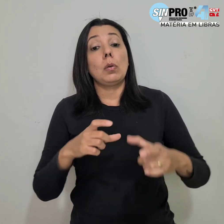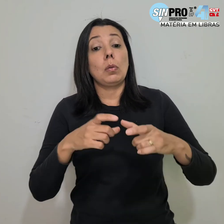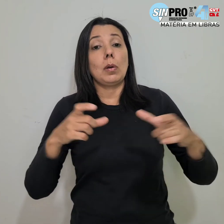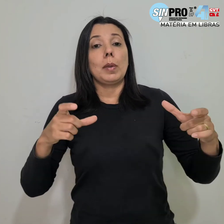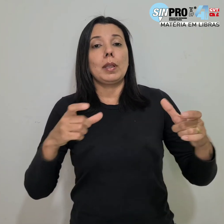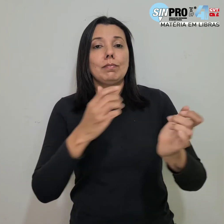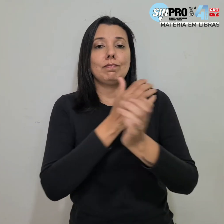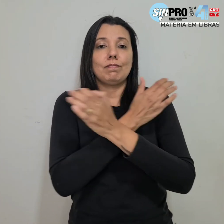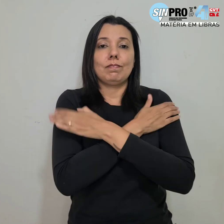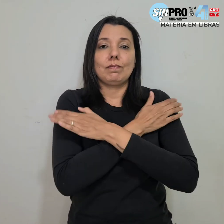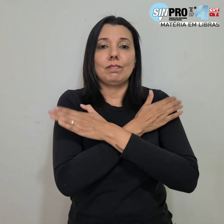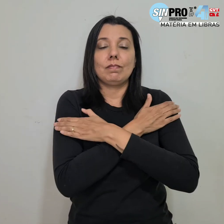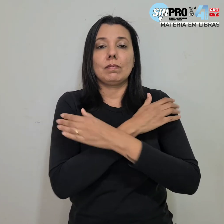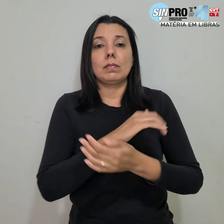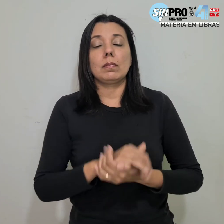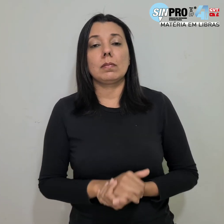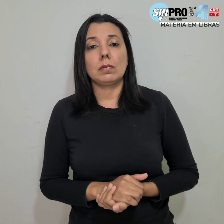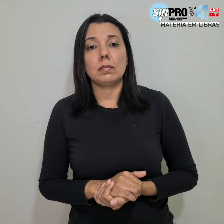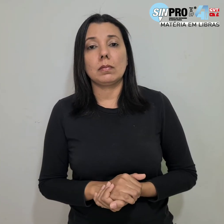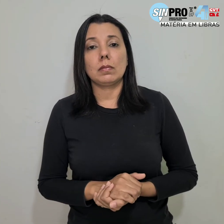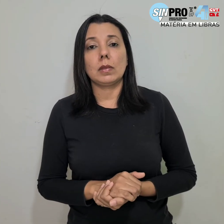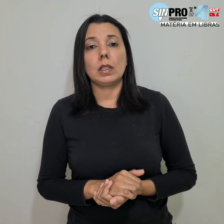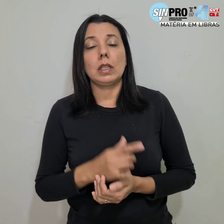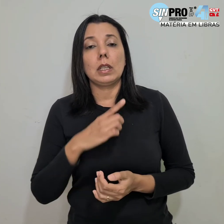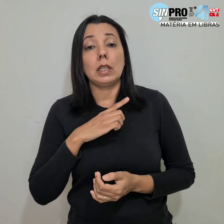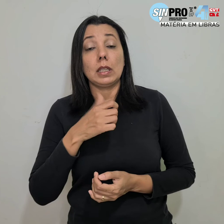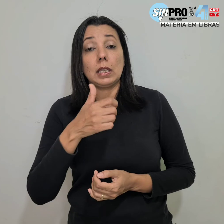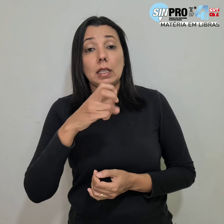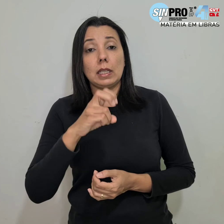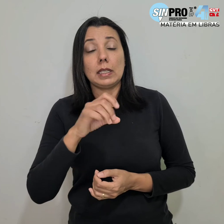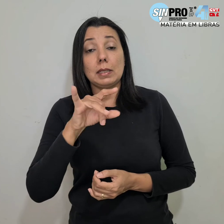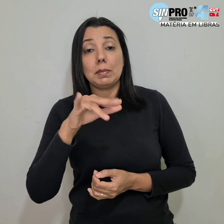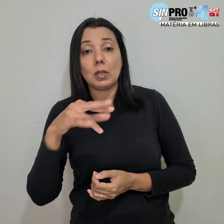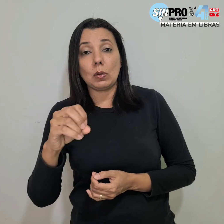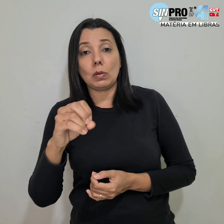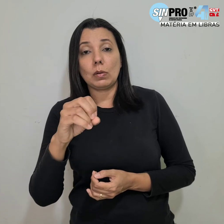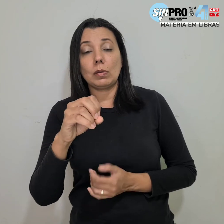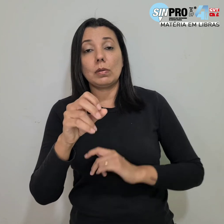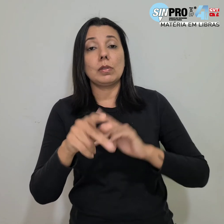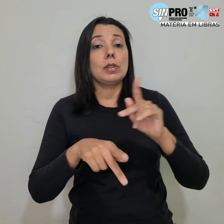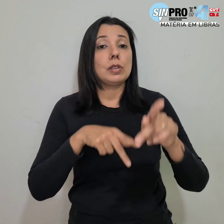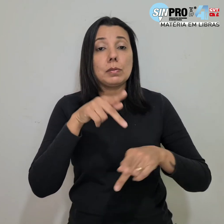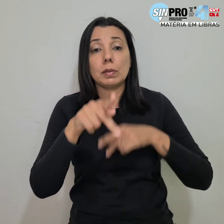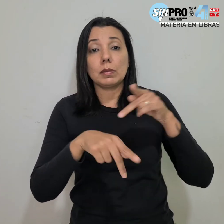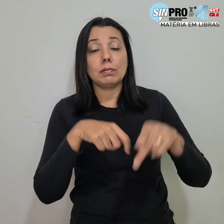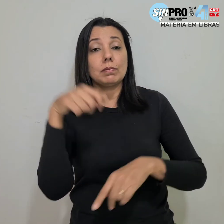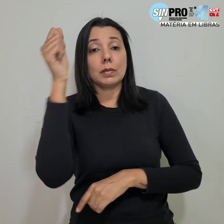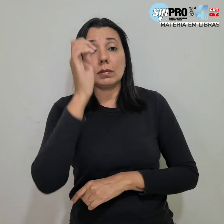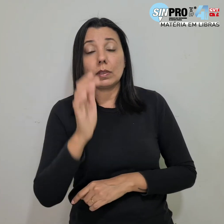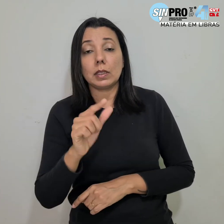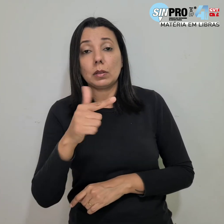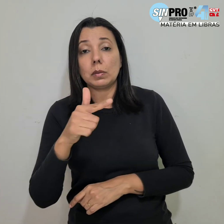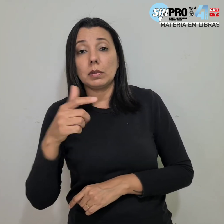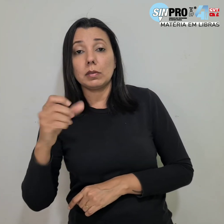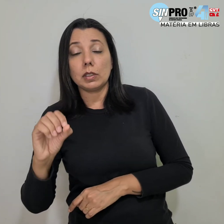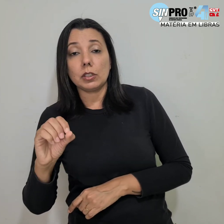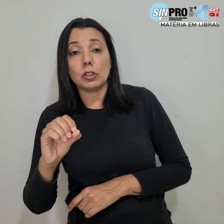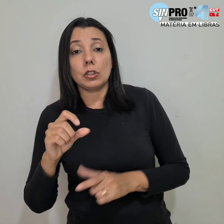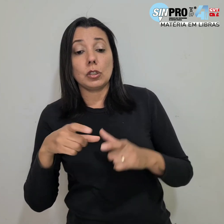do desemprego, que atinge 15 milhões de brasileiros em 2020, e o